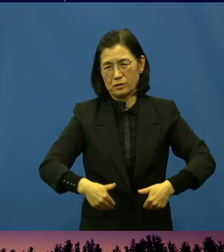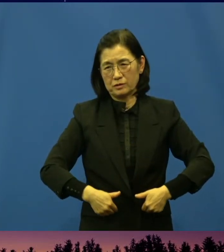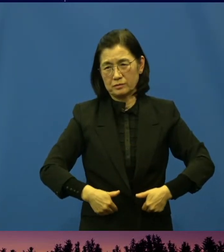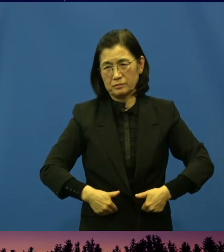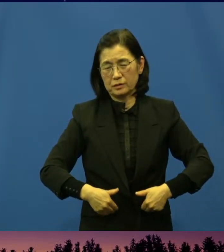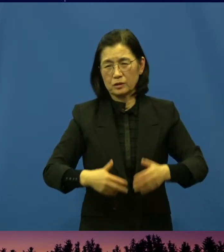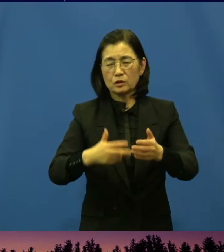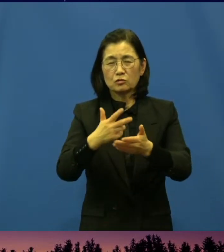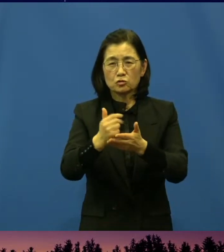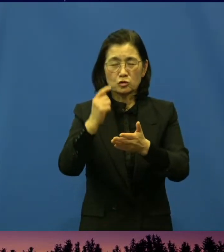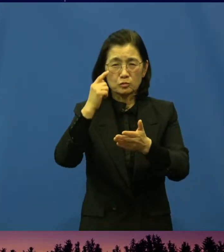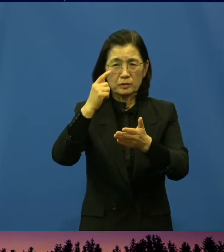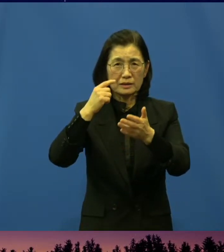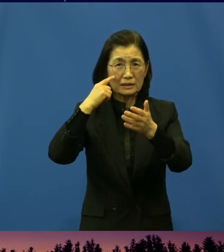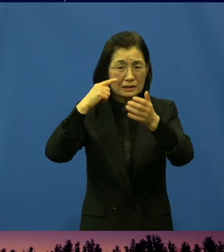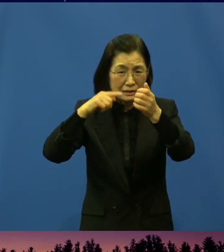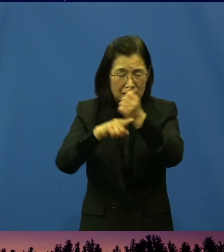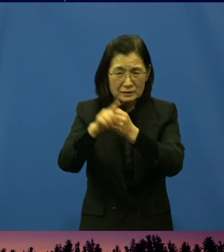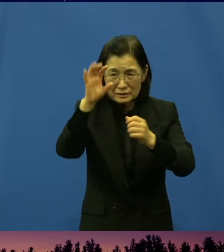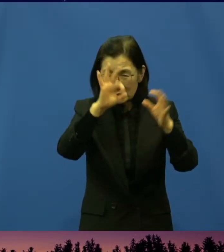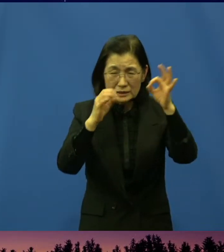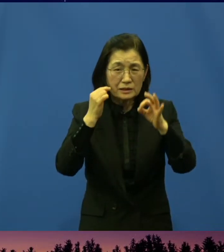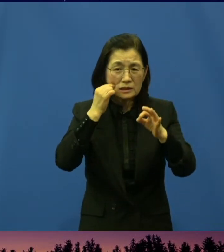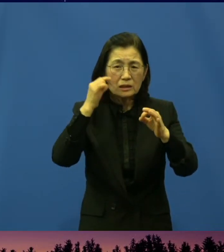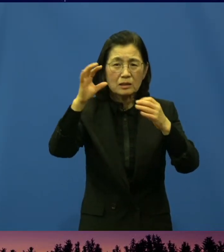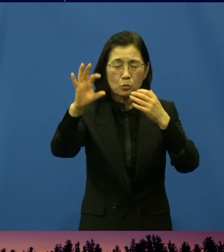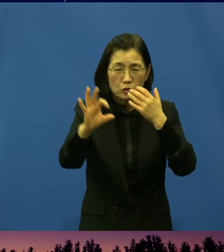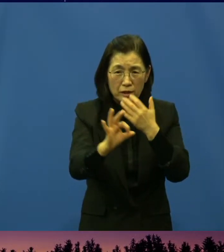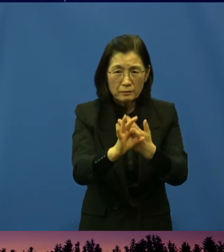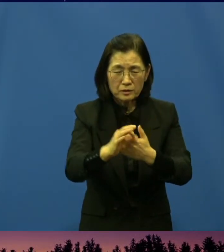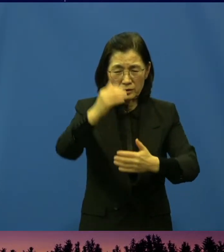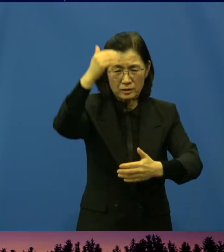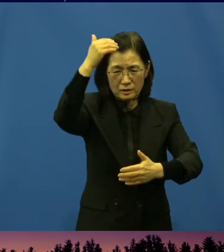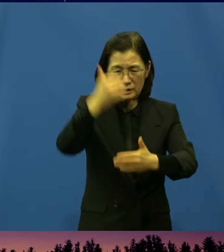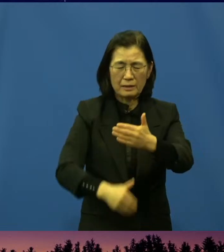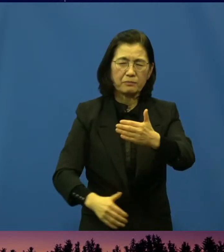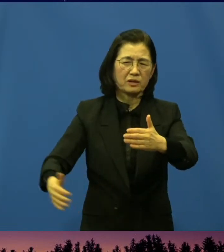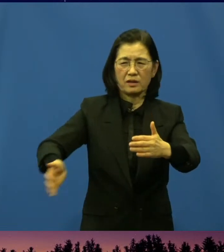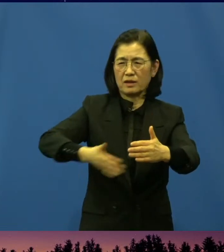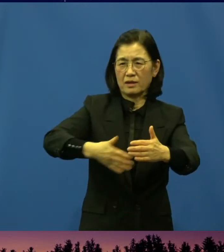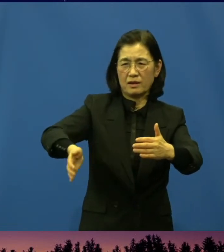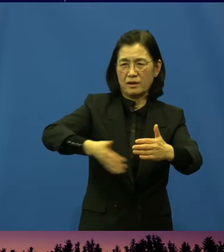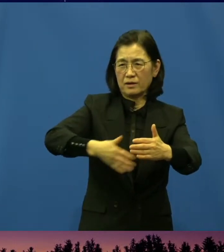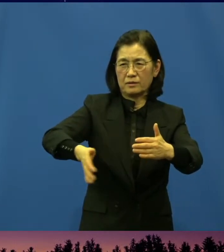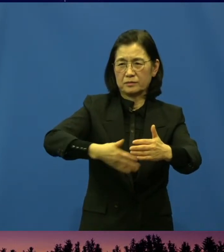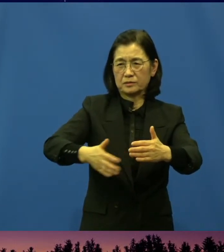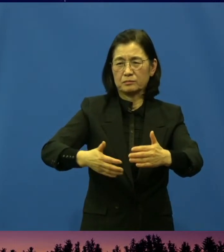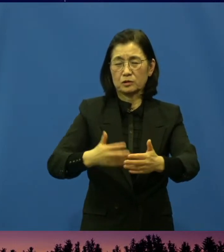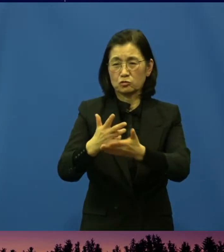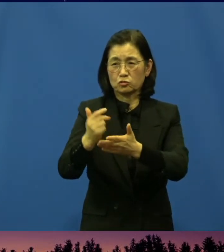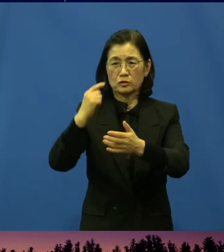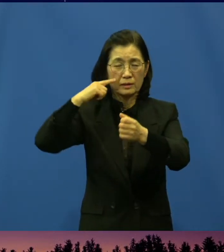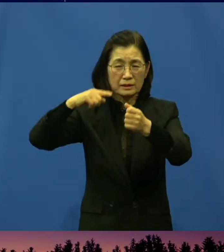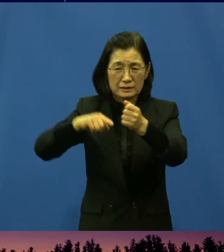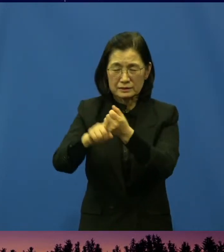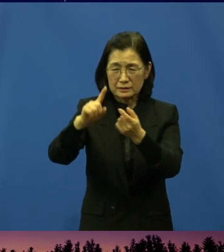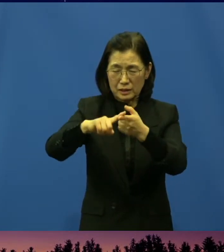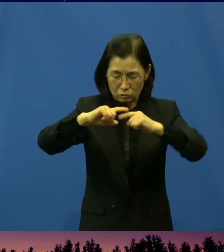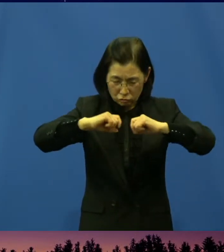없어요. 허탕이에요, 허탕. 그러니까 내가 주의 뜻을 따라 행하는 것만 남는다는